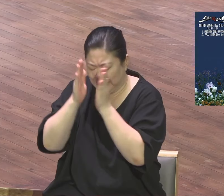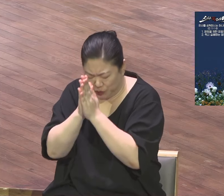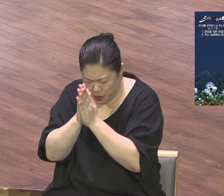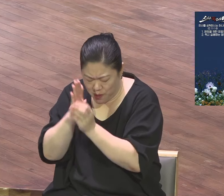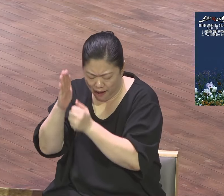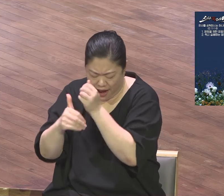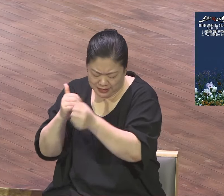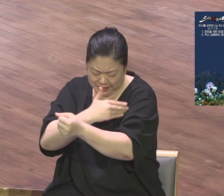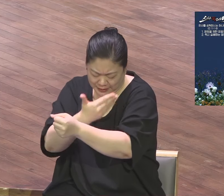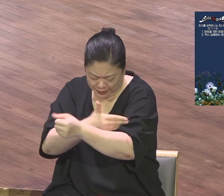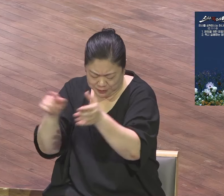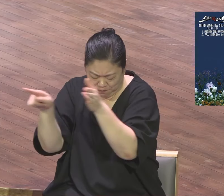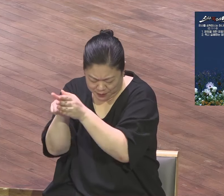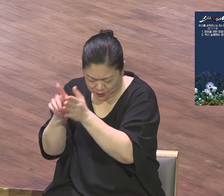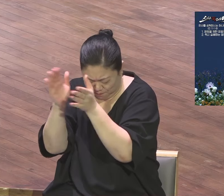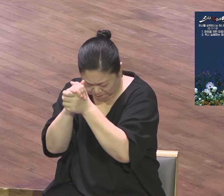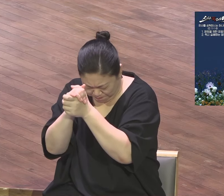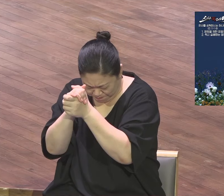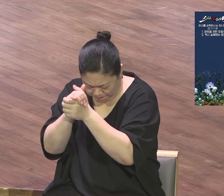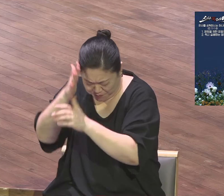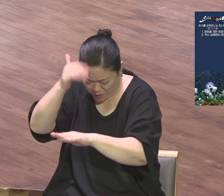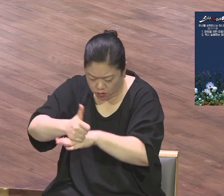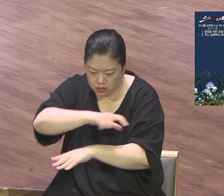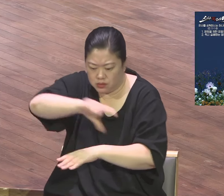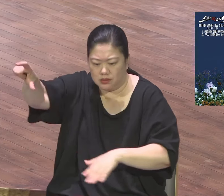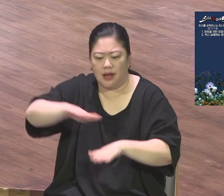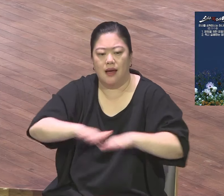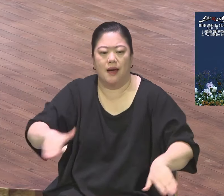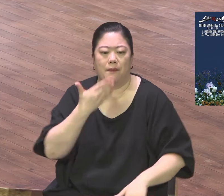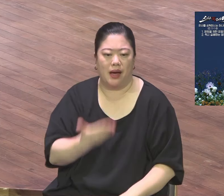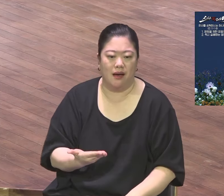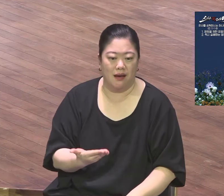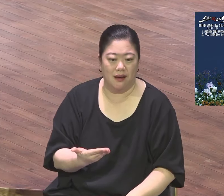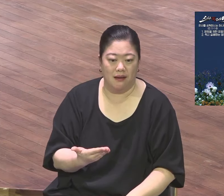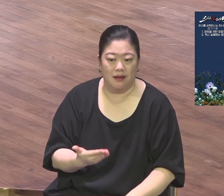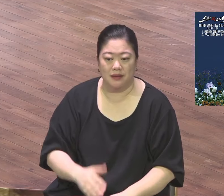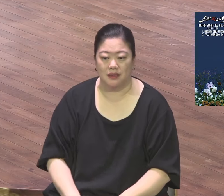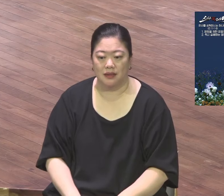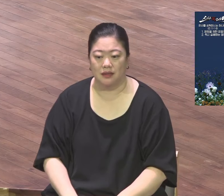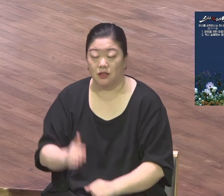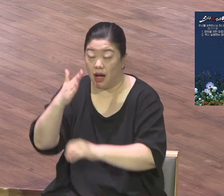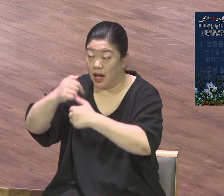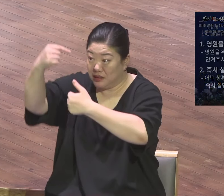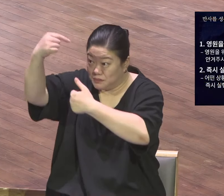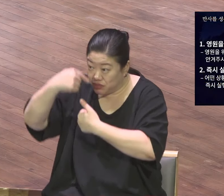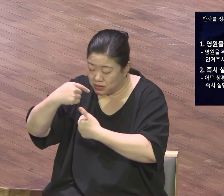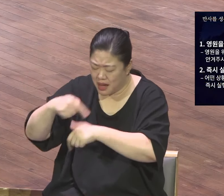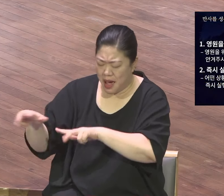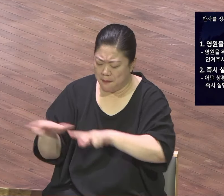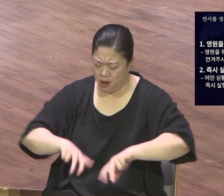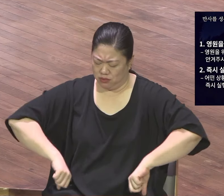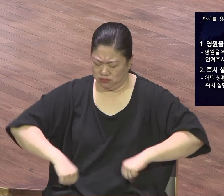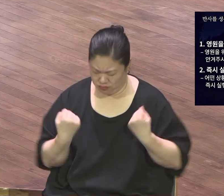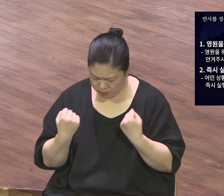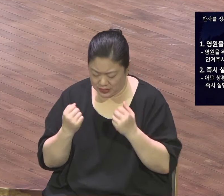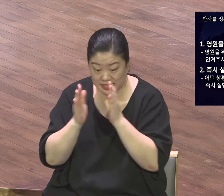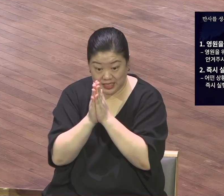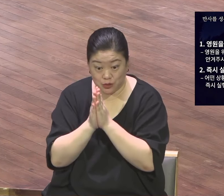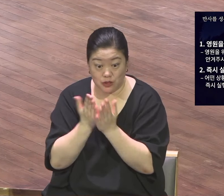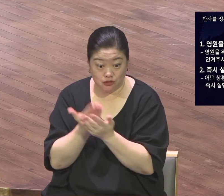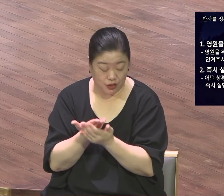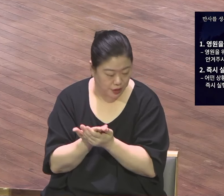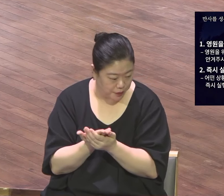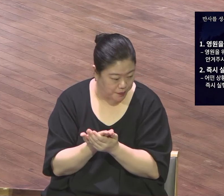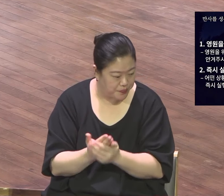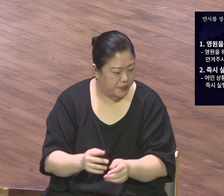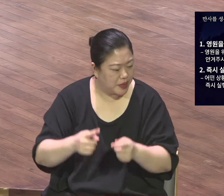믿는 밤이 되게 하여 주옵소서. 정신으로 순종하게 하여 주옵소서. 하나님의 간절한 마음으로 주여 함께 기도하겠습니다.